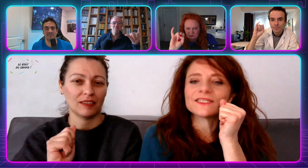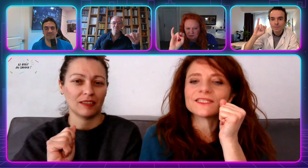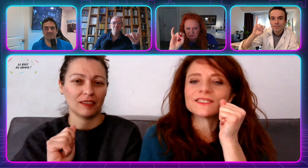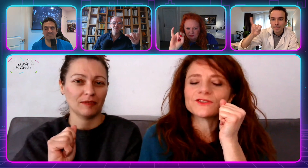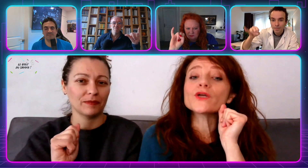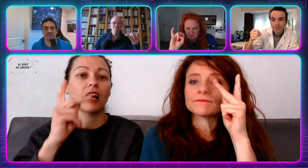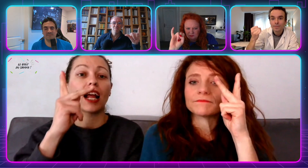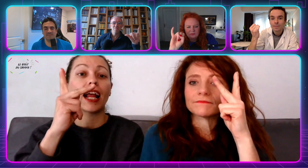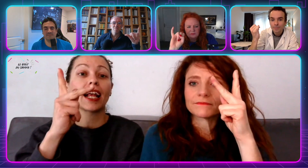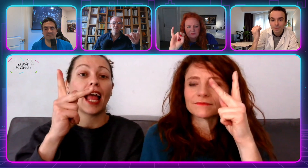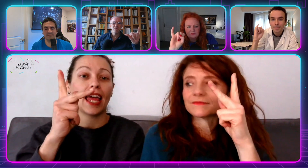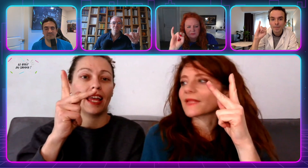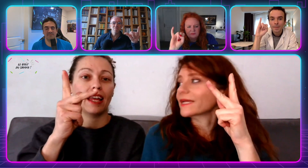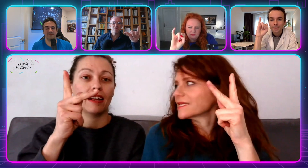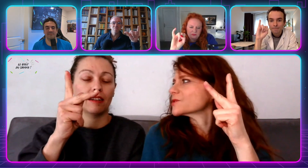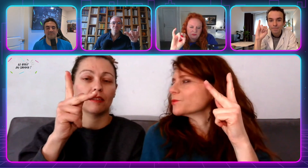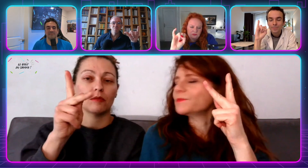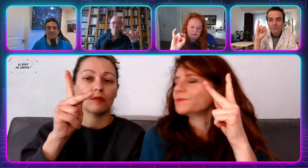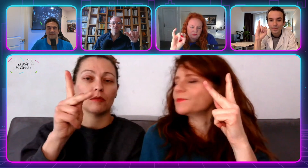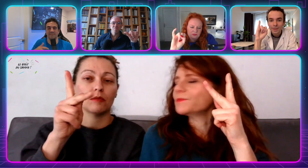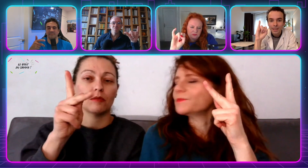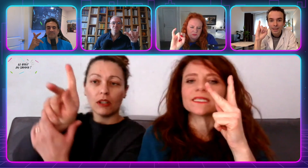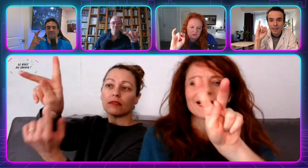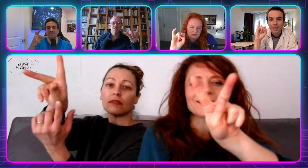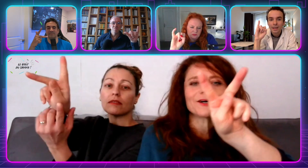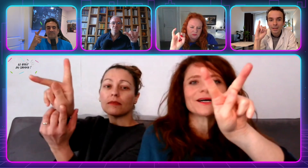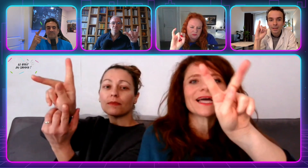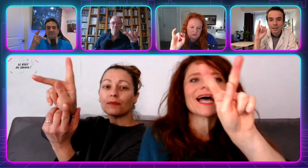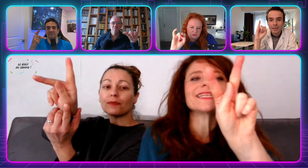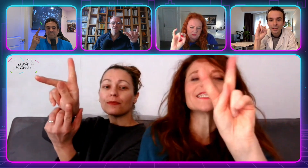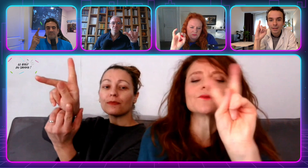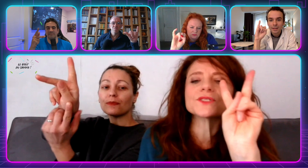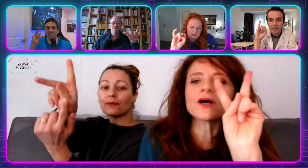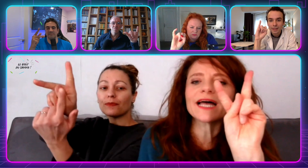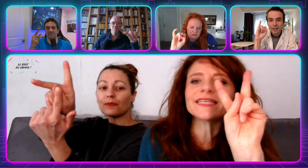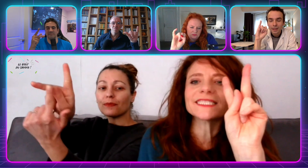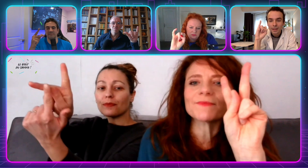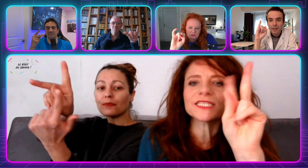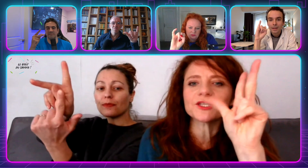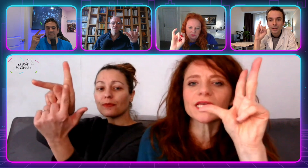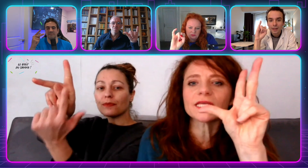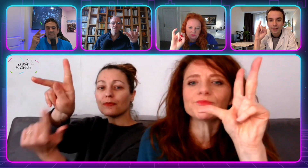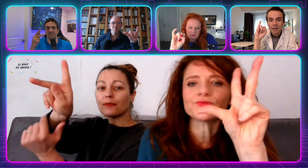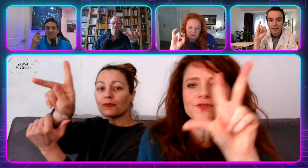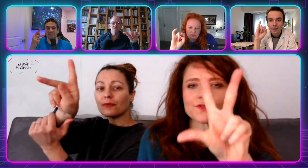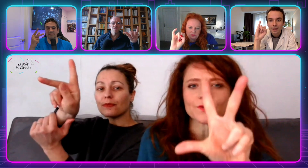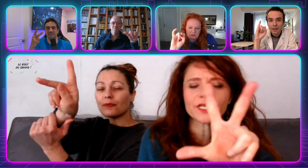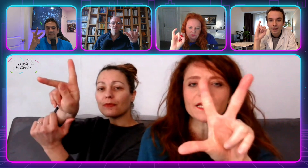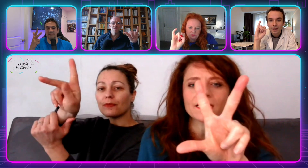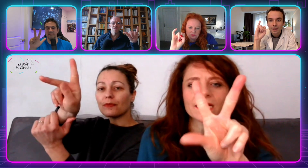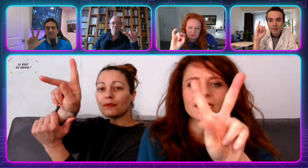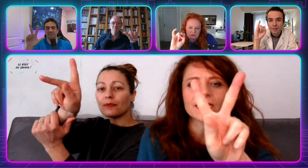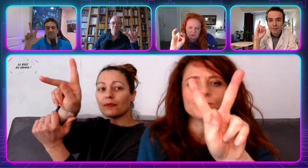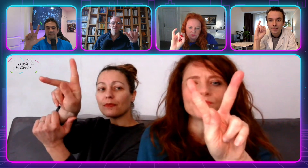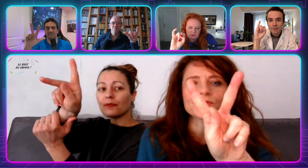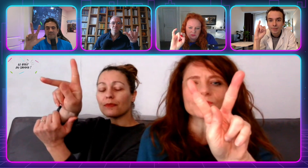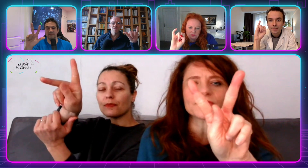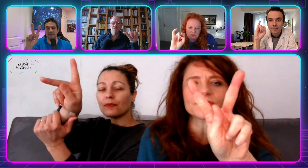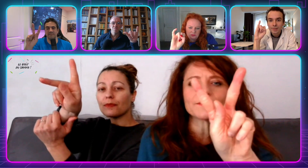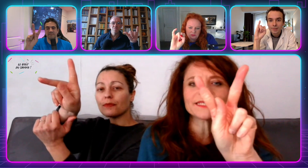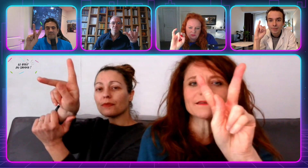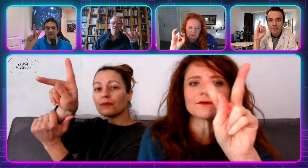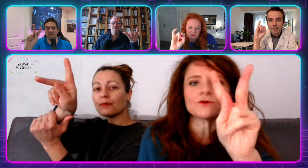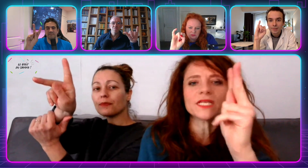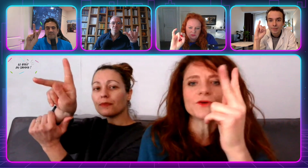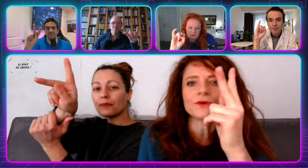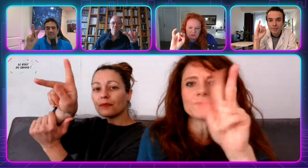Exactement. Le K. K. Ça se complique, hein. Alors, on sort index majeur et pouce, ok? Et le pouce, on